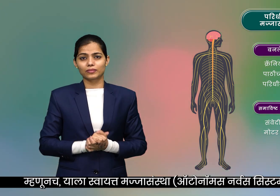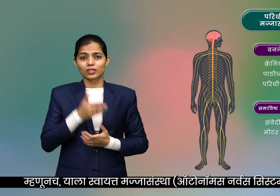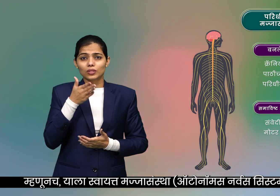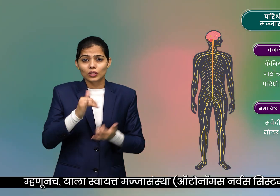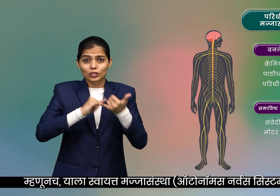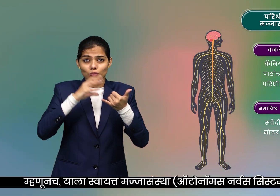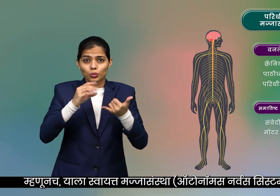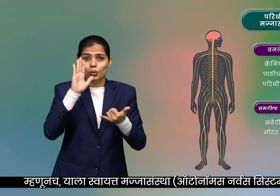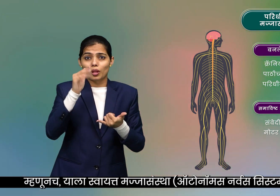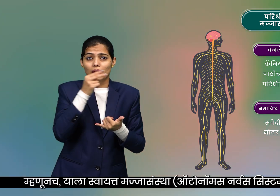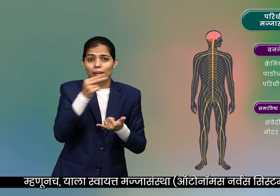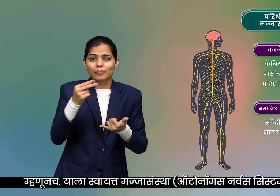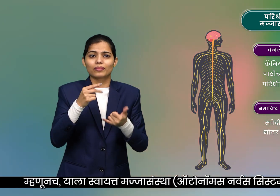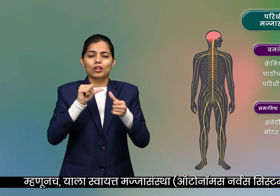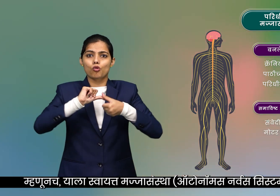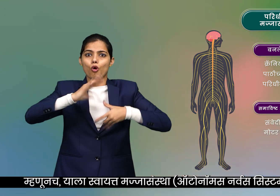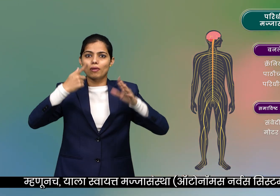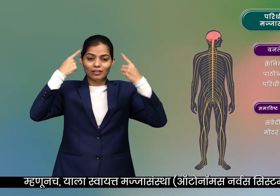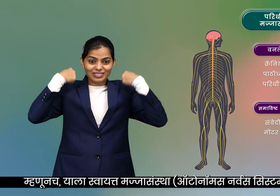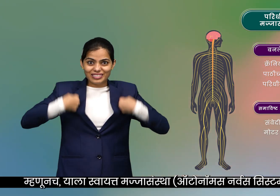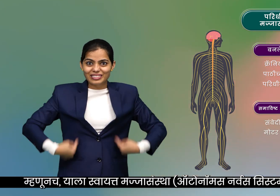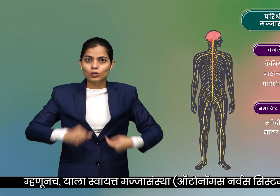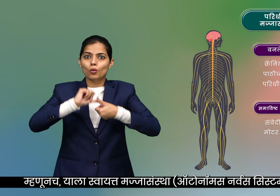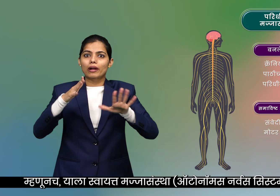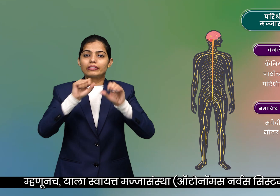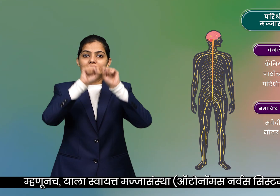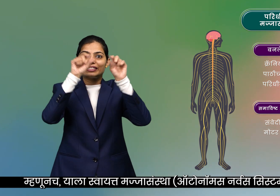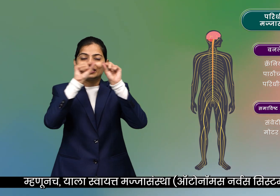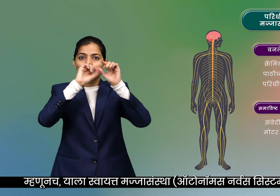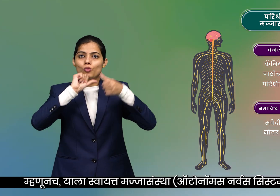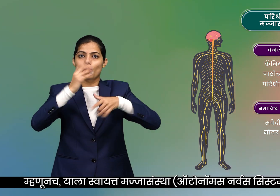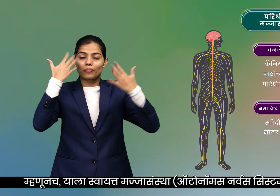म्हणूनच याला स्वायत्त मज्जासंस्था ऑटोनॉमस नर्वस सिस्टीम असे म्हणतात.